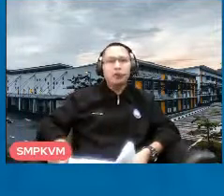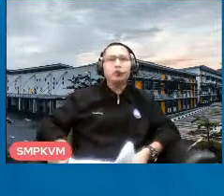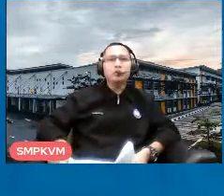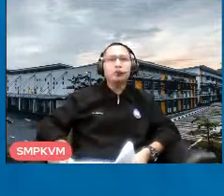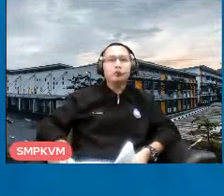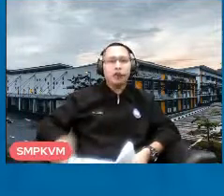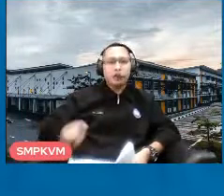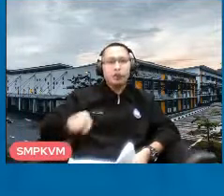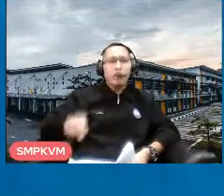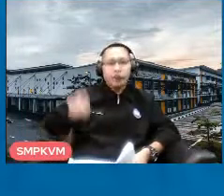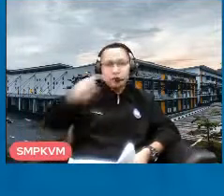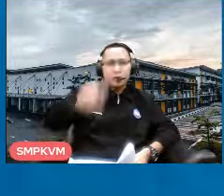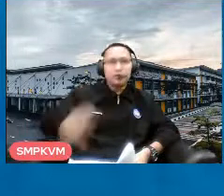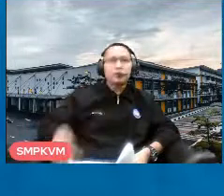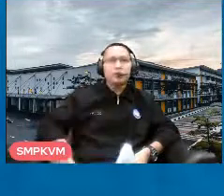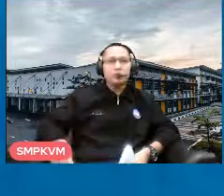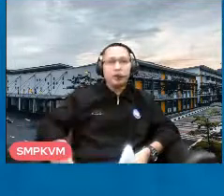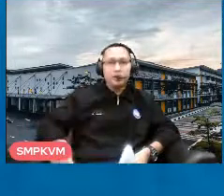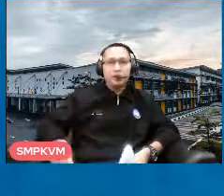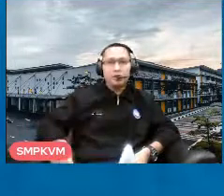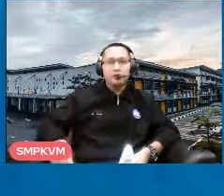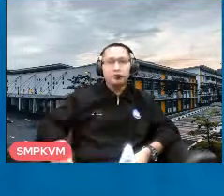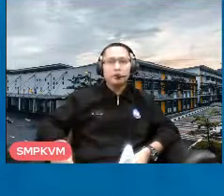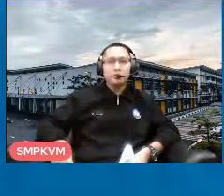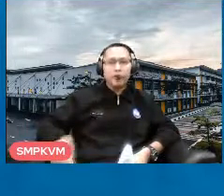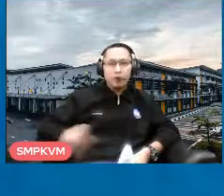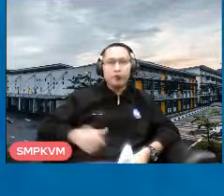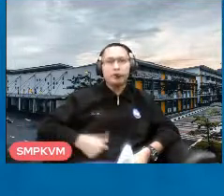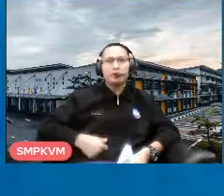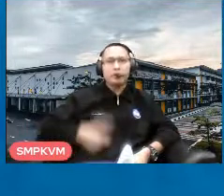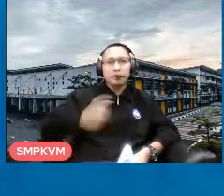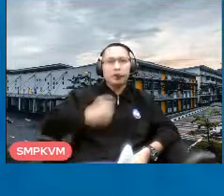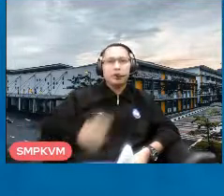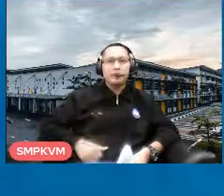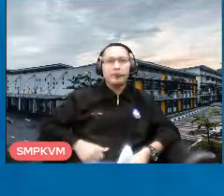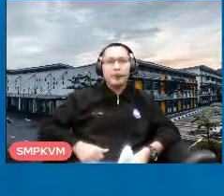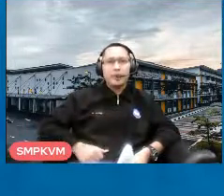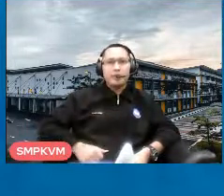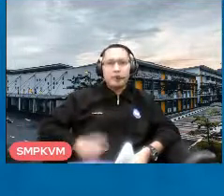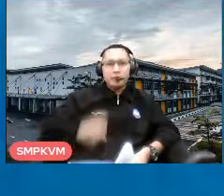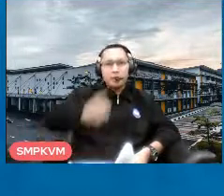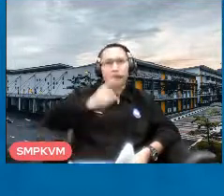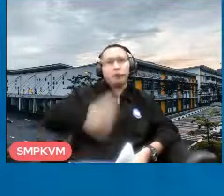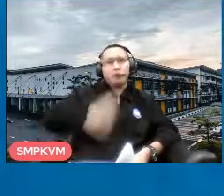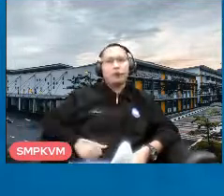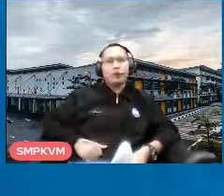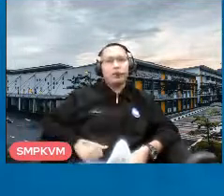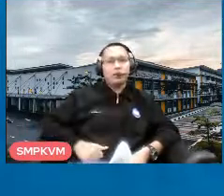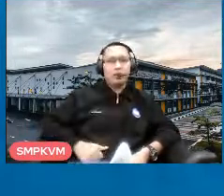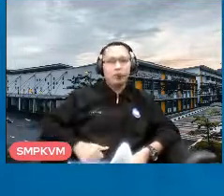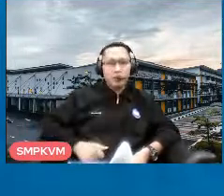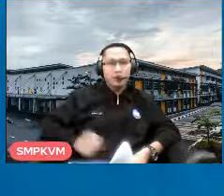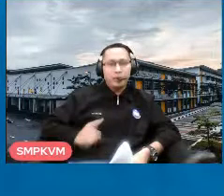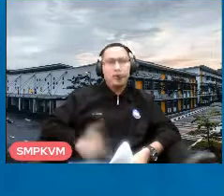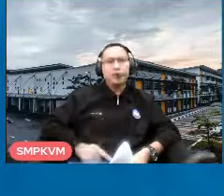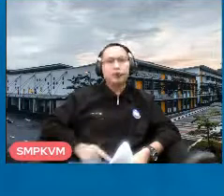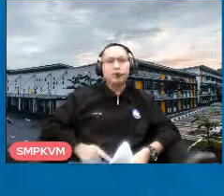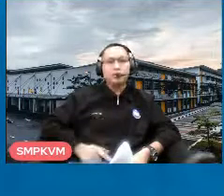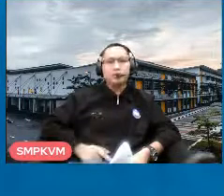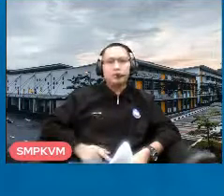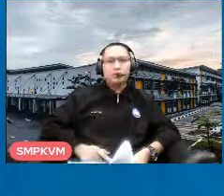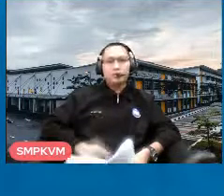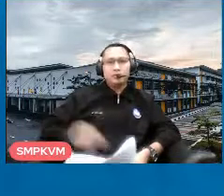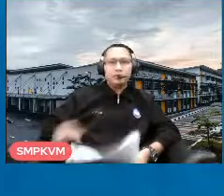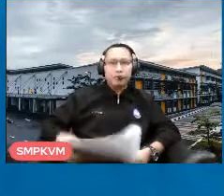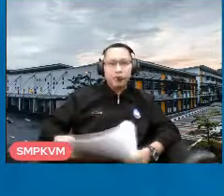dapat tahu kagak tau ada duduklah kamu nih bekas Ayo atau Awards ini tak boleh biasa melakukan selama nih Awards Endah Winarni